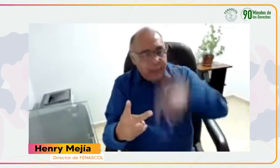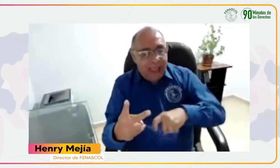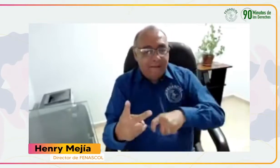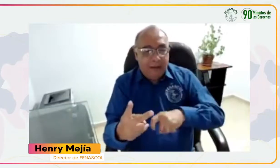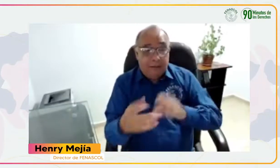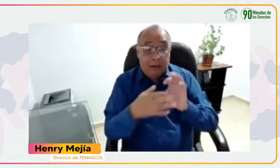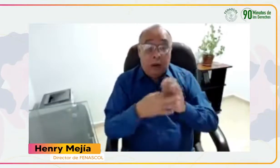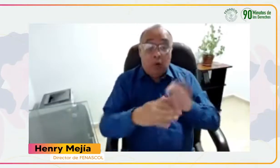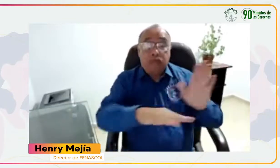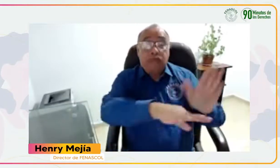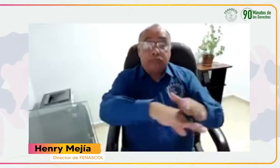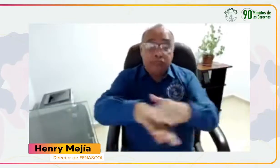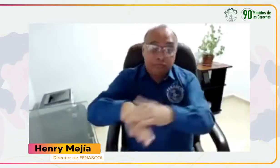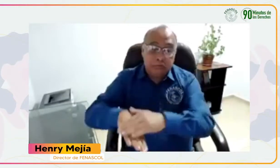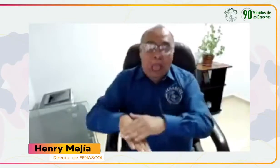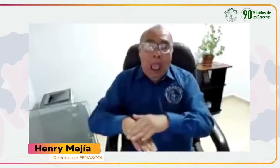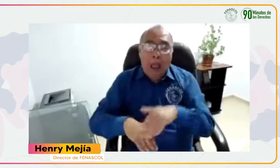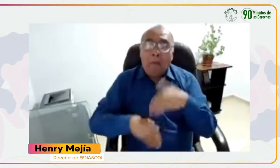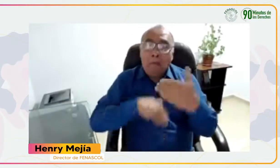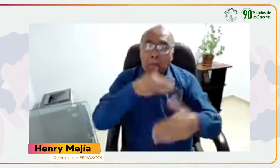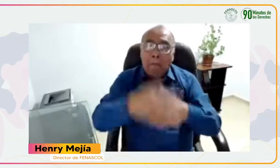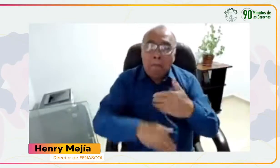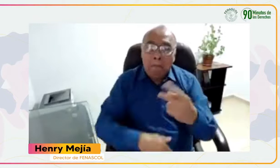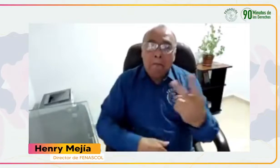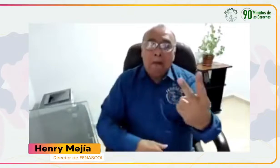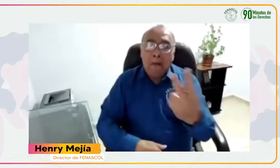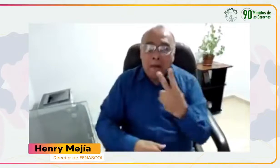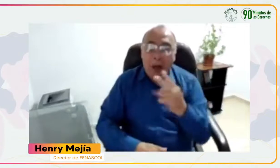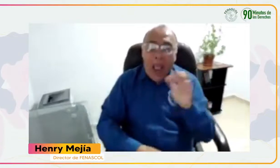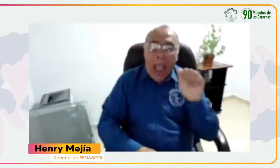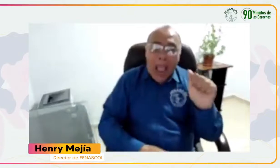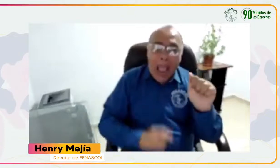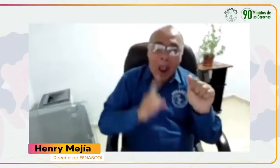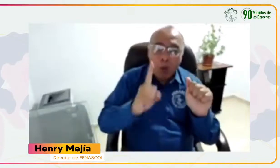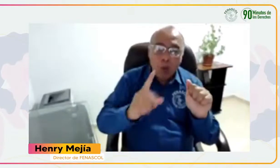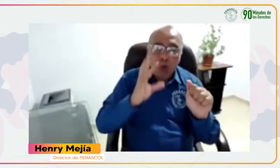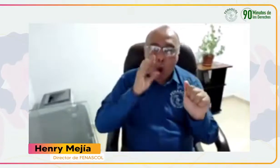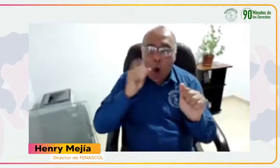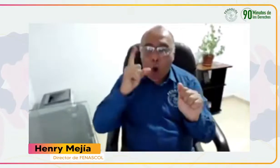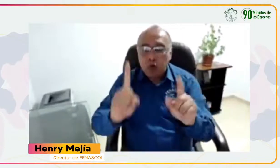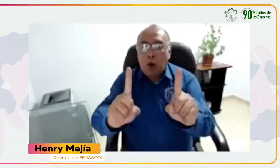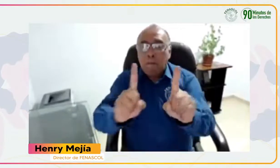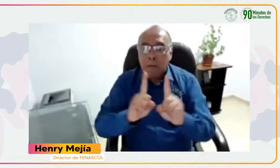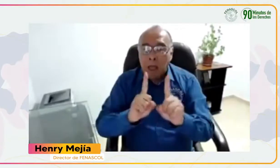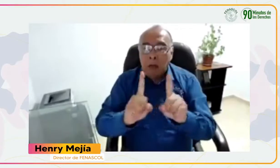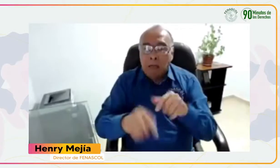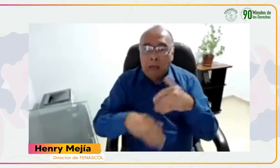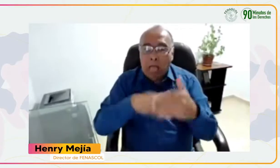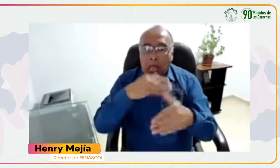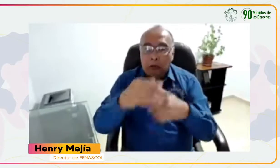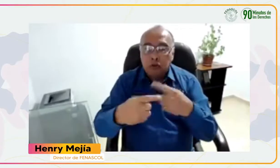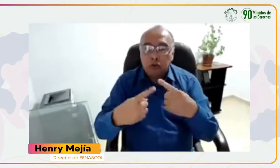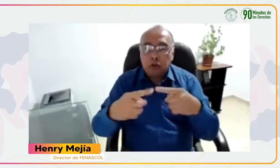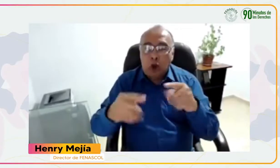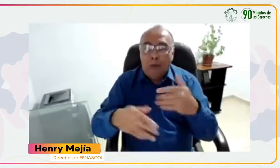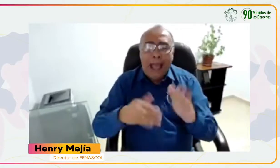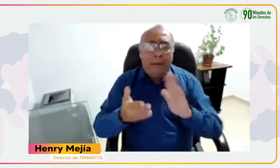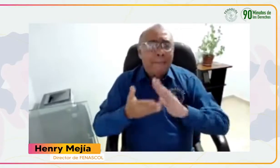mujer. Siempre. Ese es el llamado que se hace y eso ha venido ocurriendo. Viene hombre y mujer.